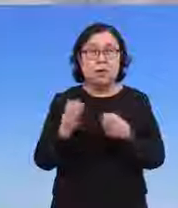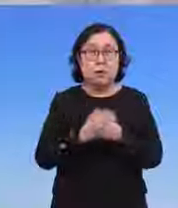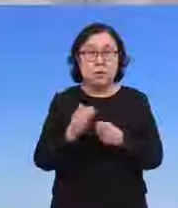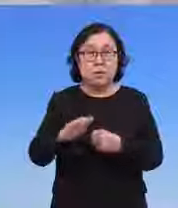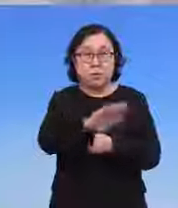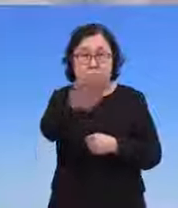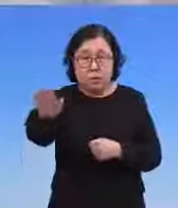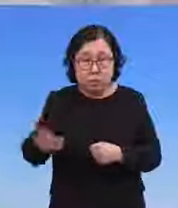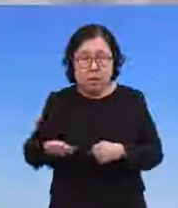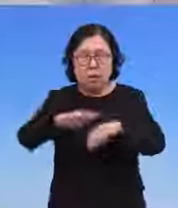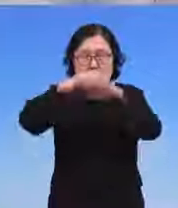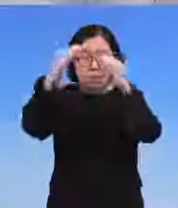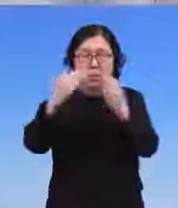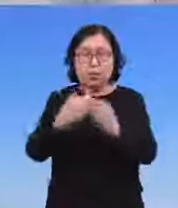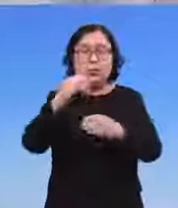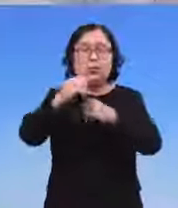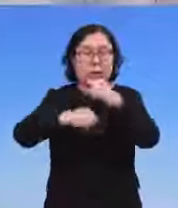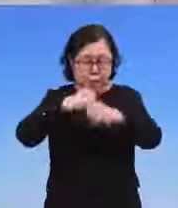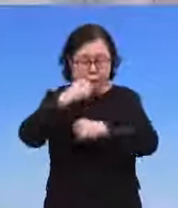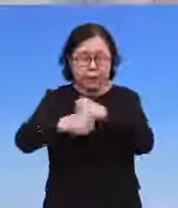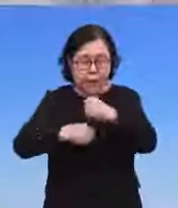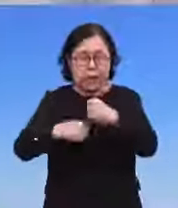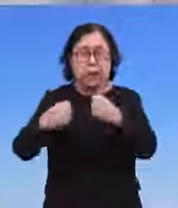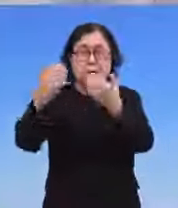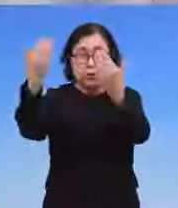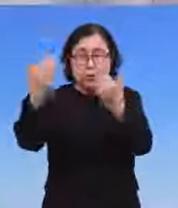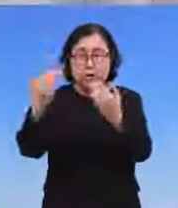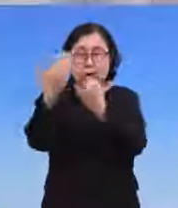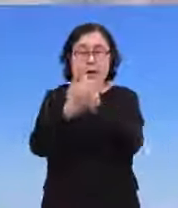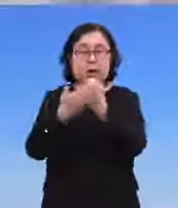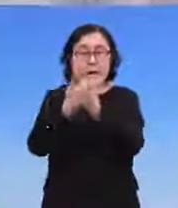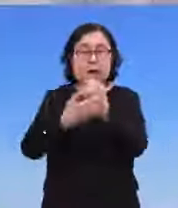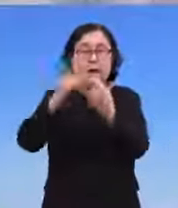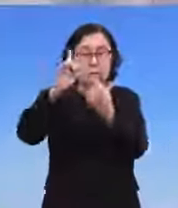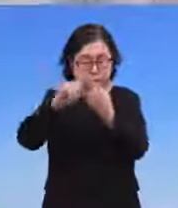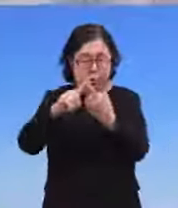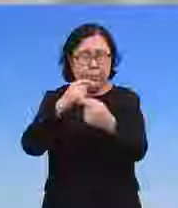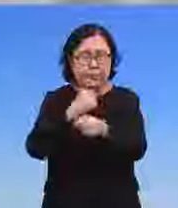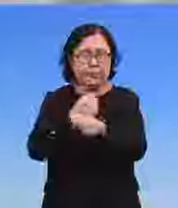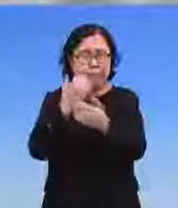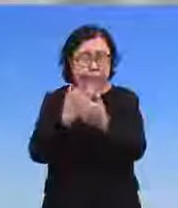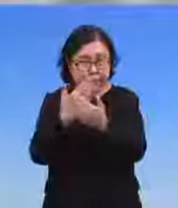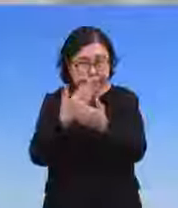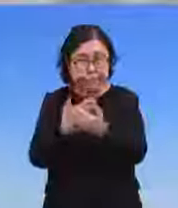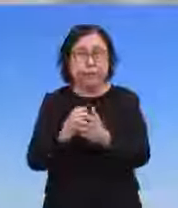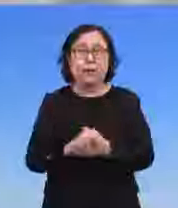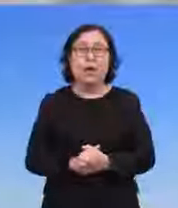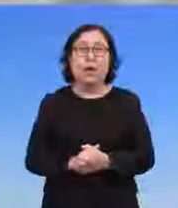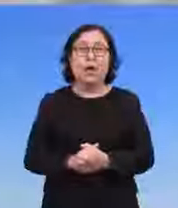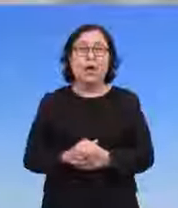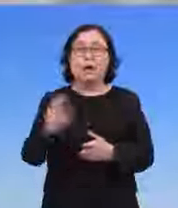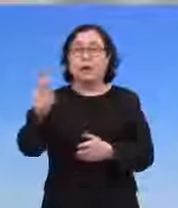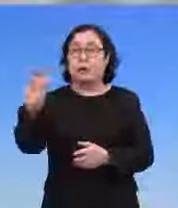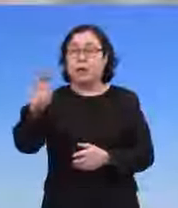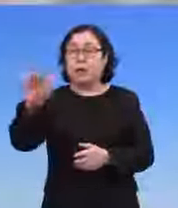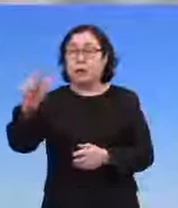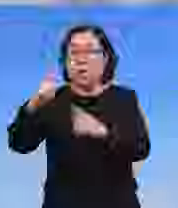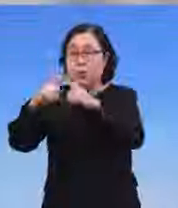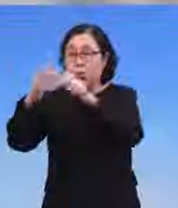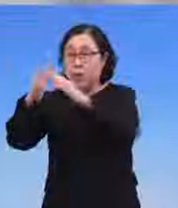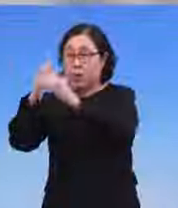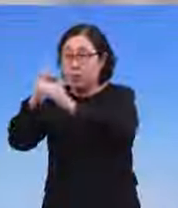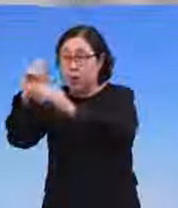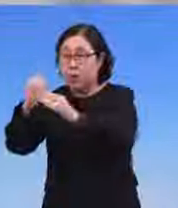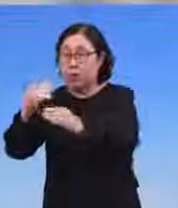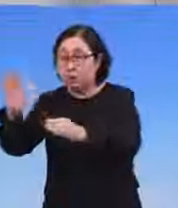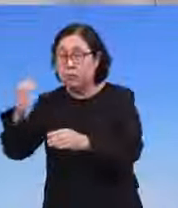그래서 모든 건 여러분이 자유예요. 주시는 은혜대로 하시면 됩니다. 그래서 30개 교회 중에 하나로 가셔도 되고요. 나